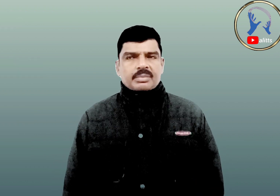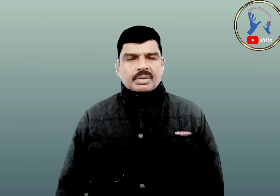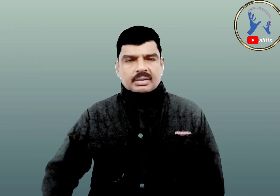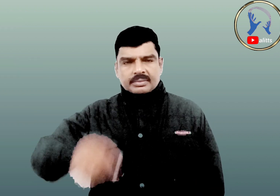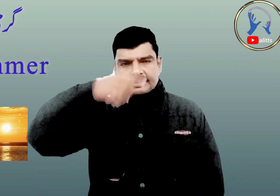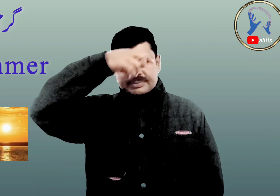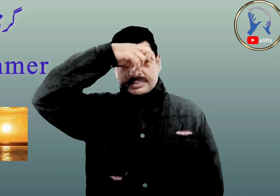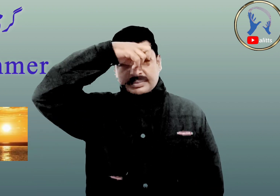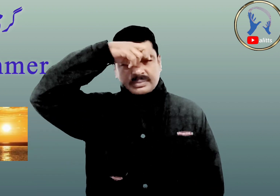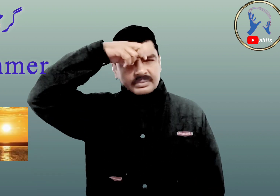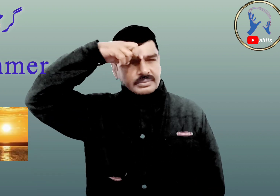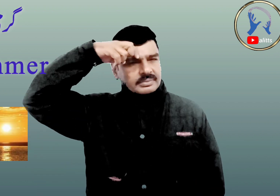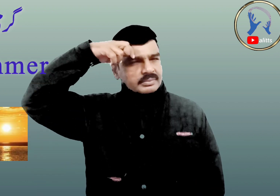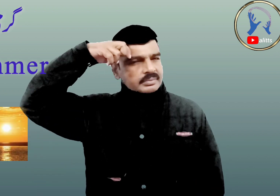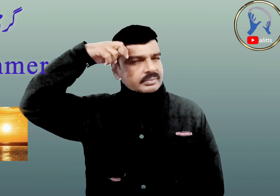गर्मी।